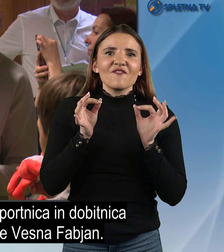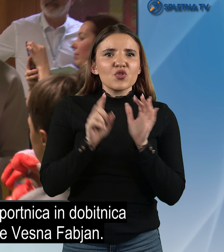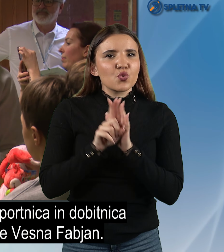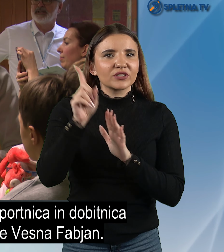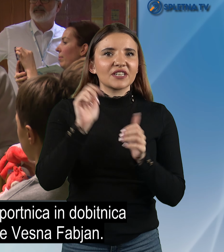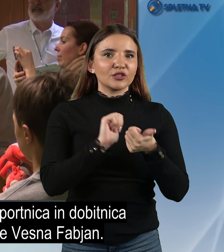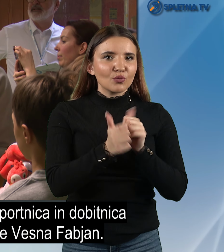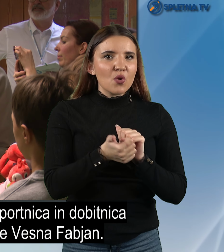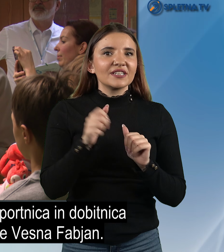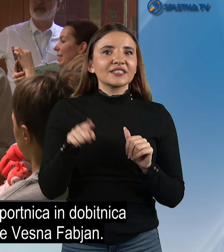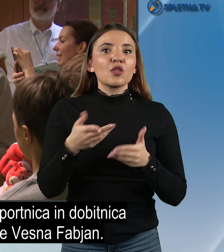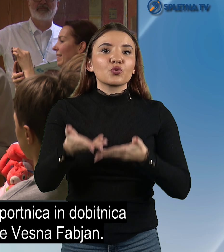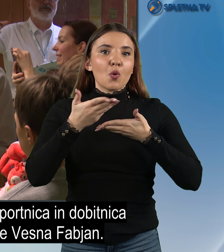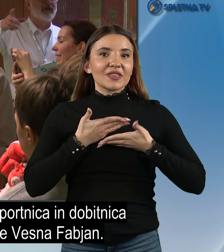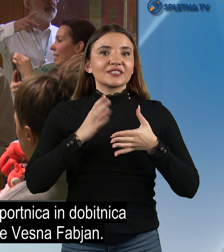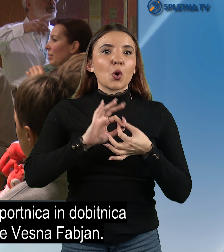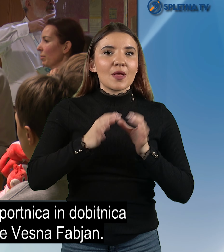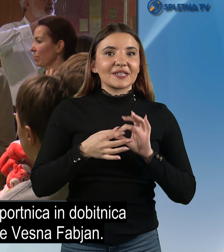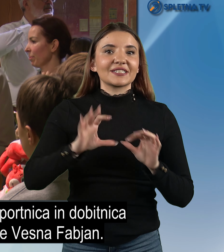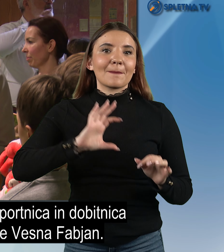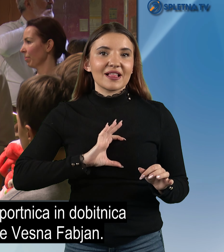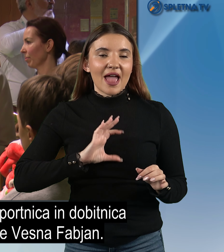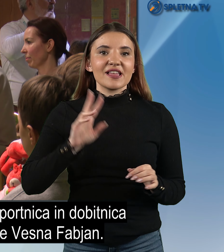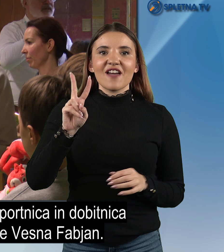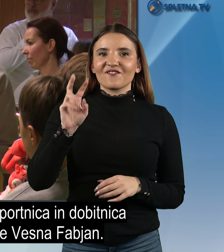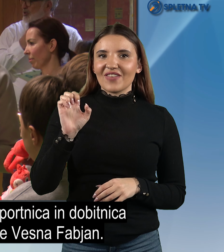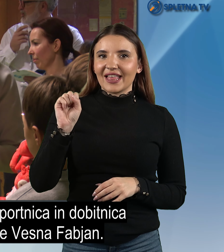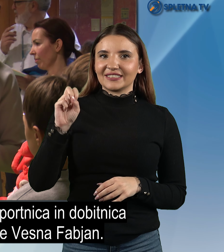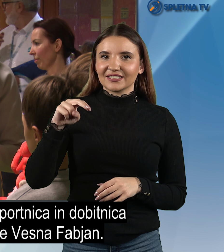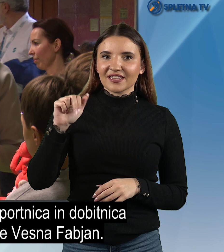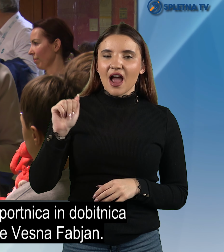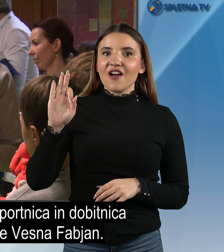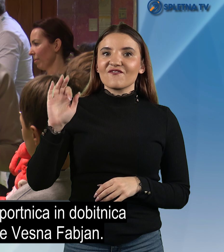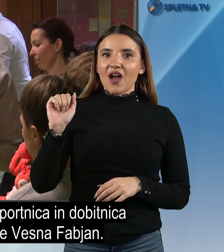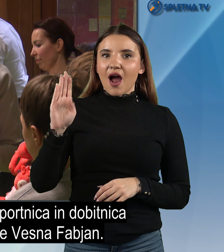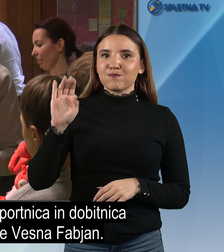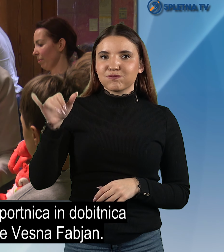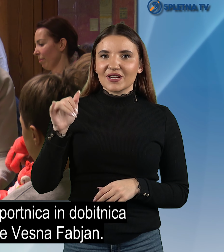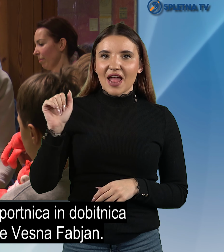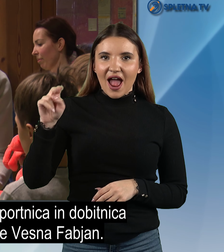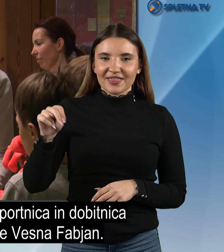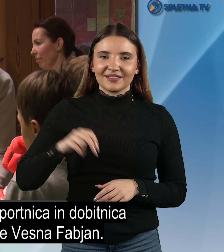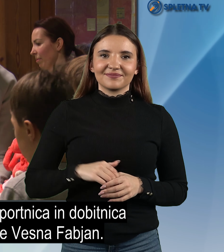nekdanja vrhunska športnica in dobitnica olimpijske medalje Vesna Fabjan.